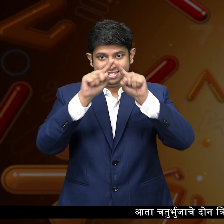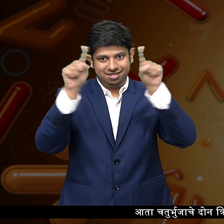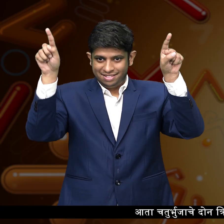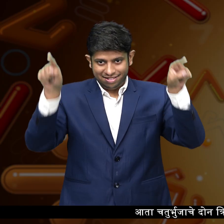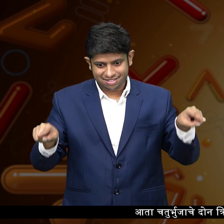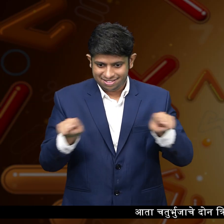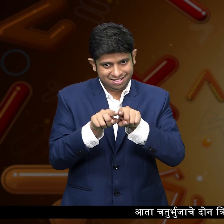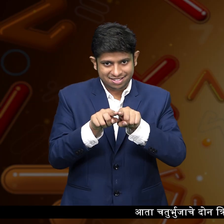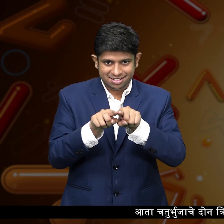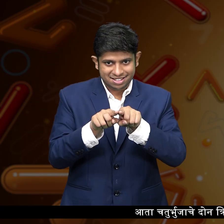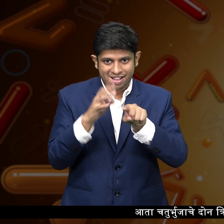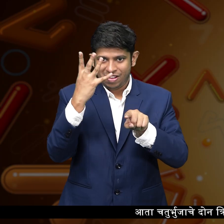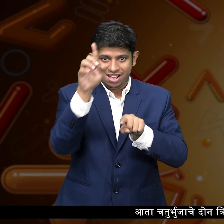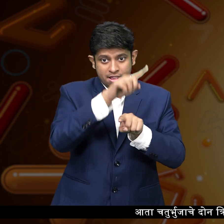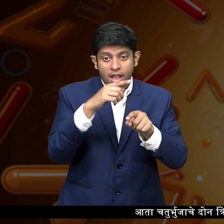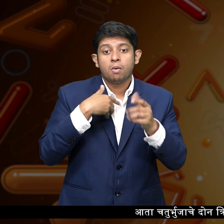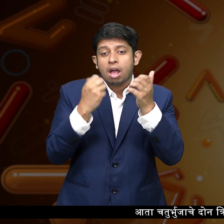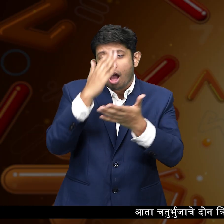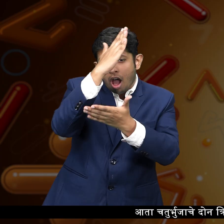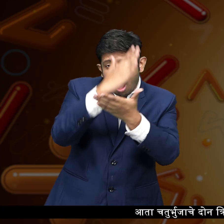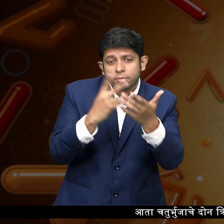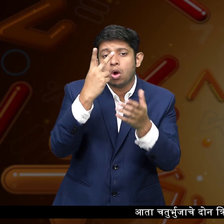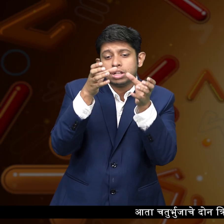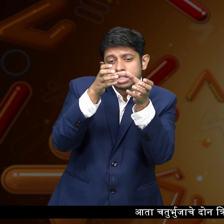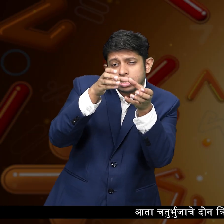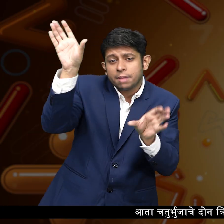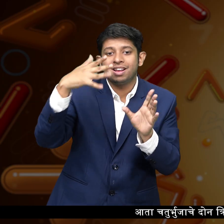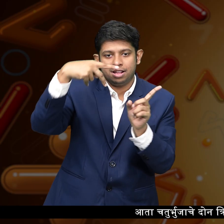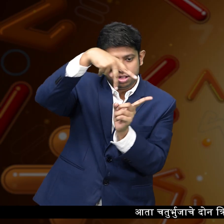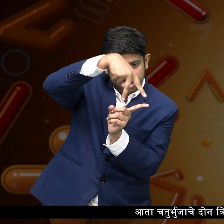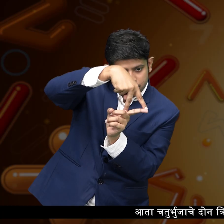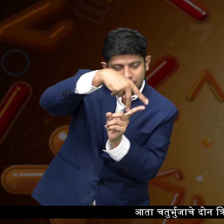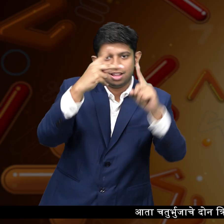आता चतुर्भुजाचे क्षेत्रफळ त्रिकोणांमध्ये विभाजित केले जाते.